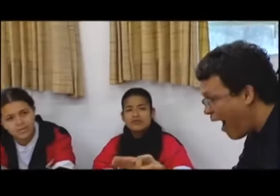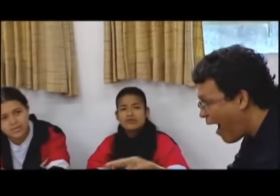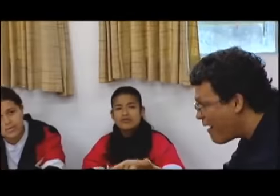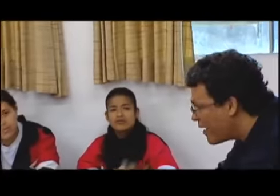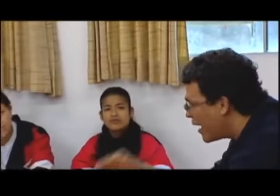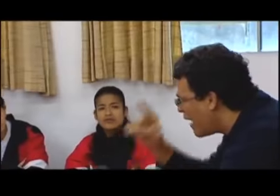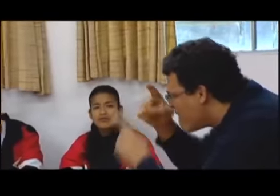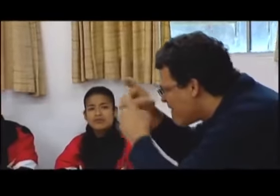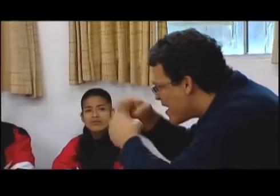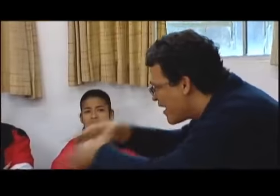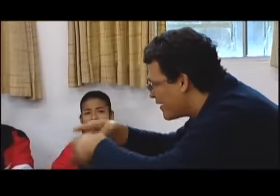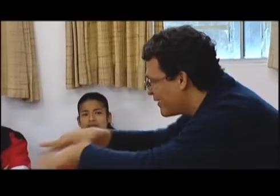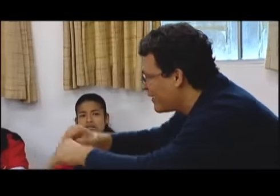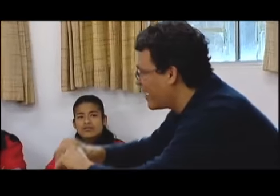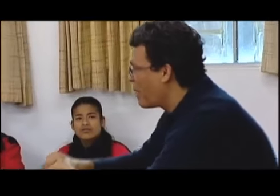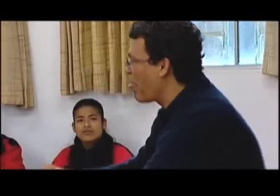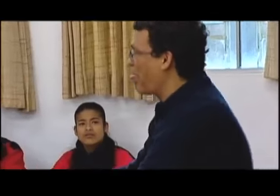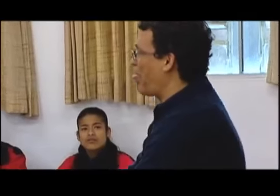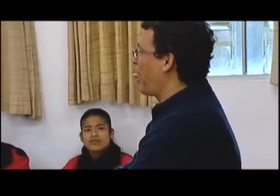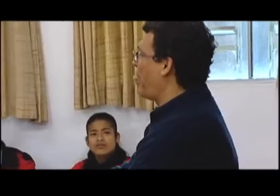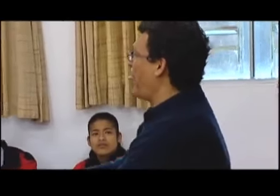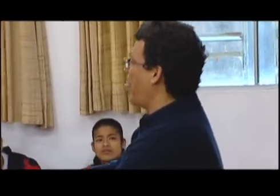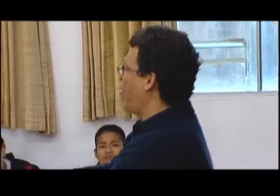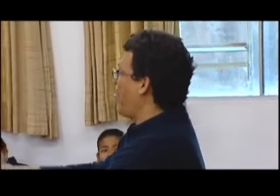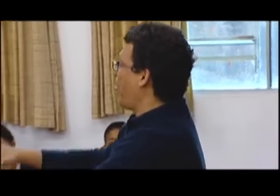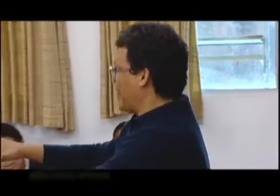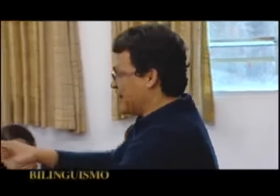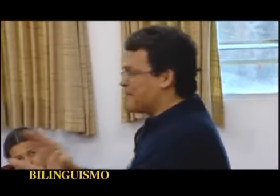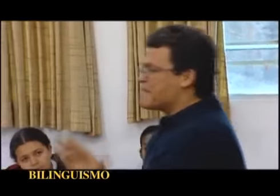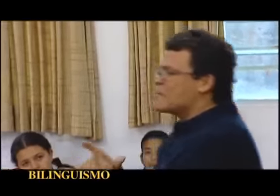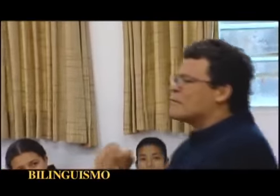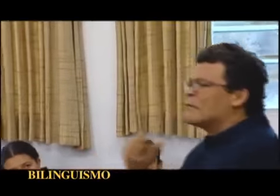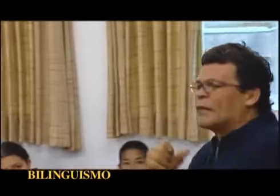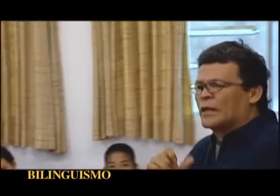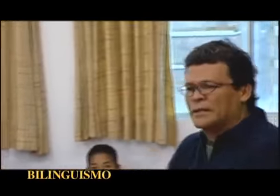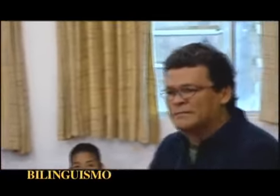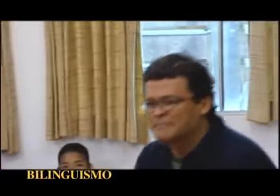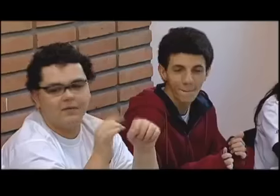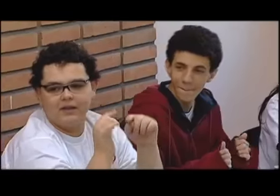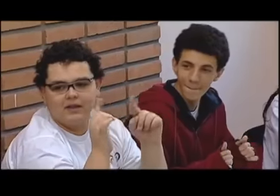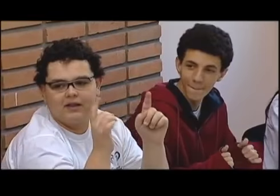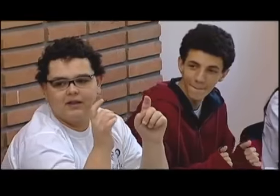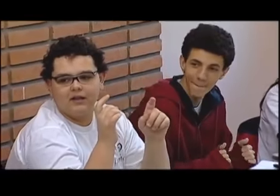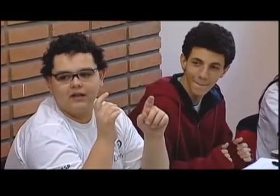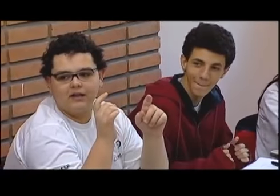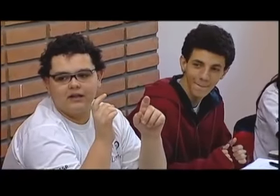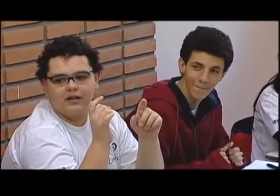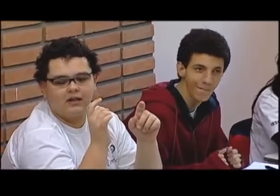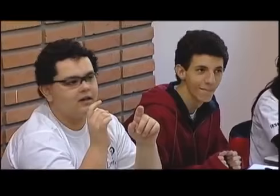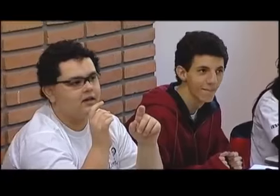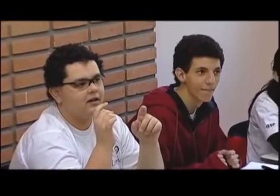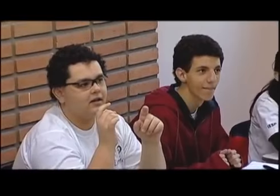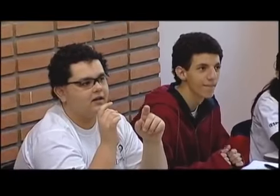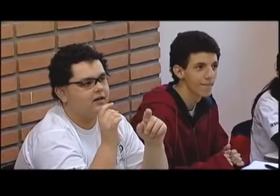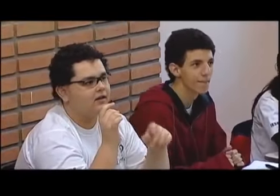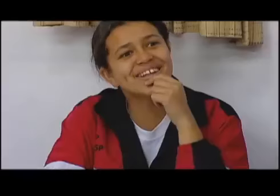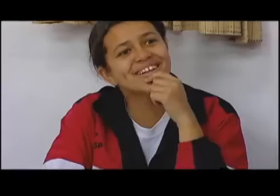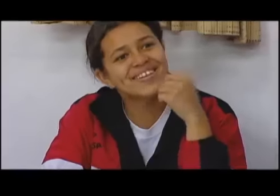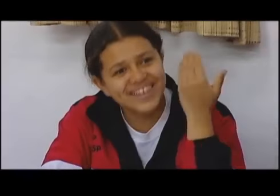escolas brasileiras, o método mais usado na educação dos surdos é o bilinguismo, que pressupõe que a criança aprenda como primeira língua